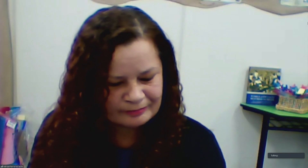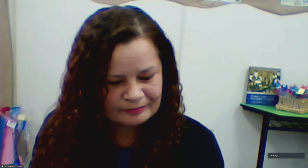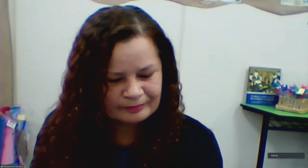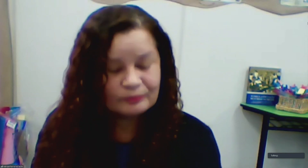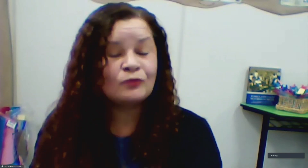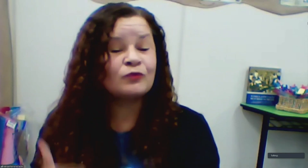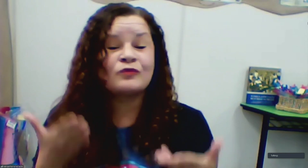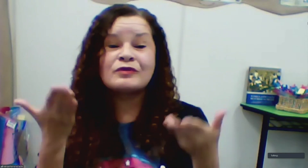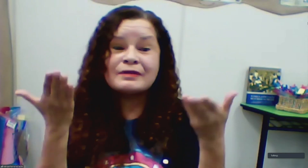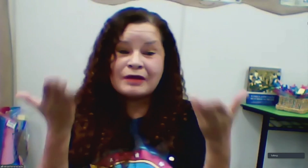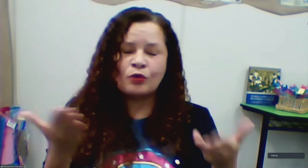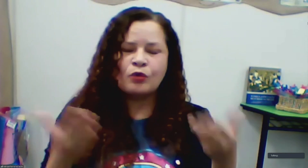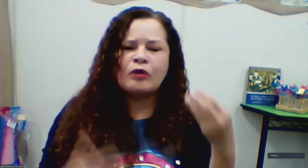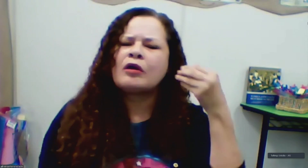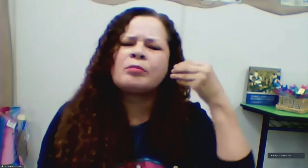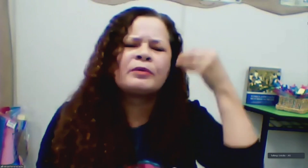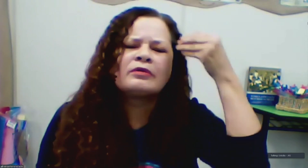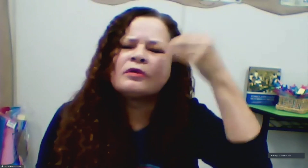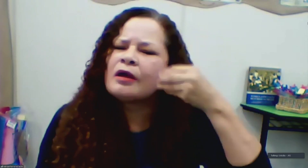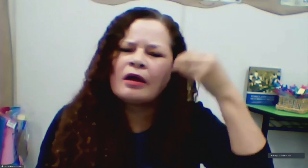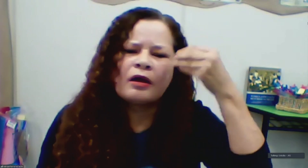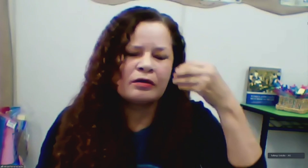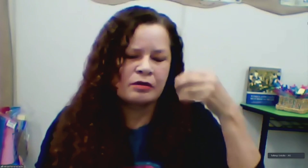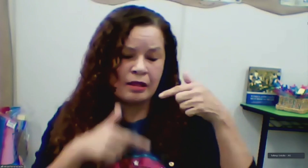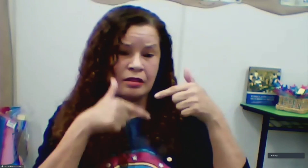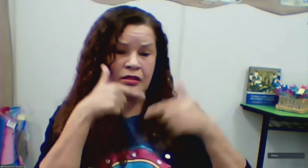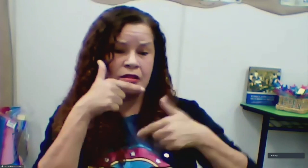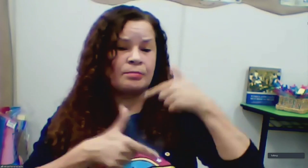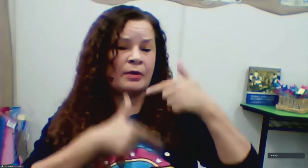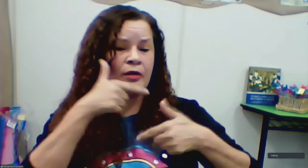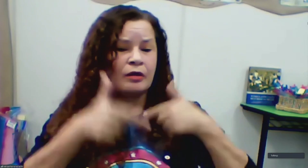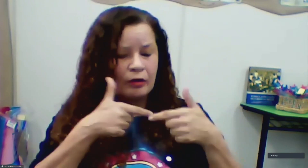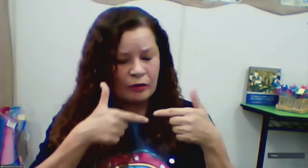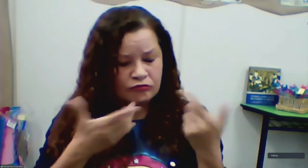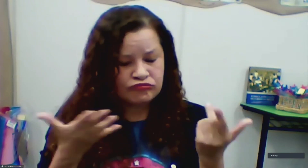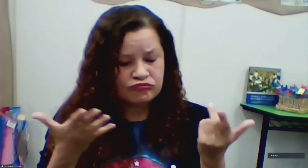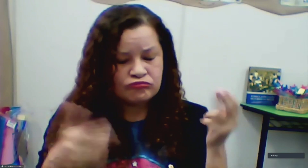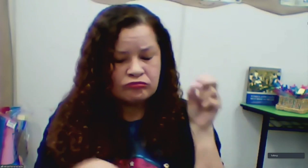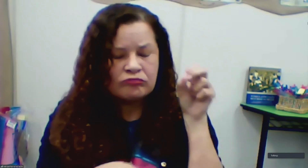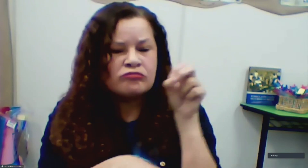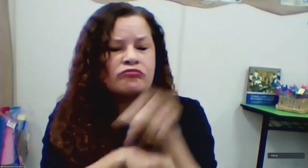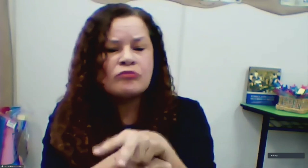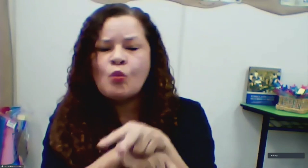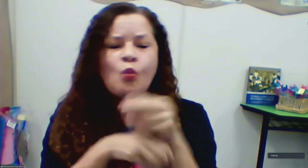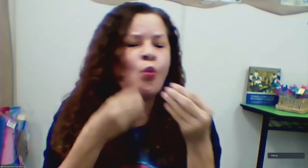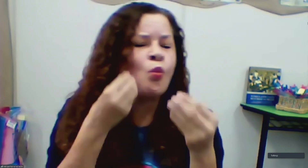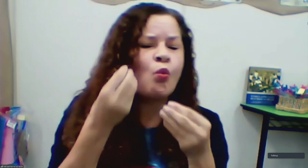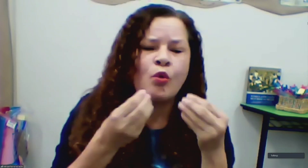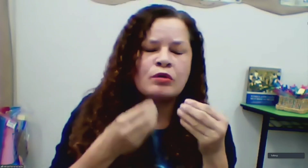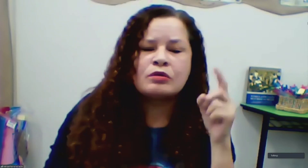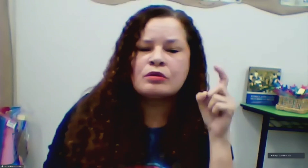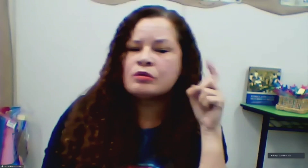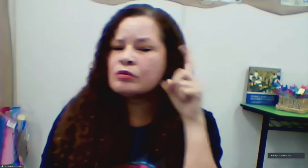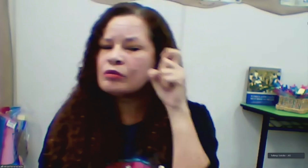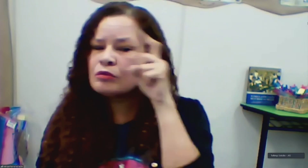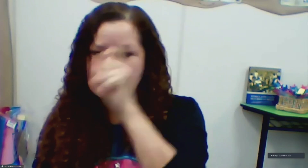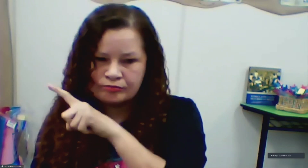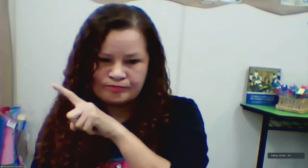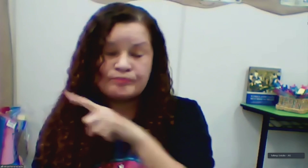como por exemplo, fui admitida num trabalho, mas eu tive muita dificuldade, porque a questão